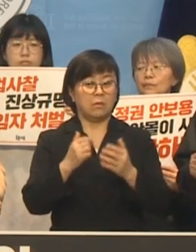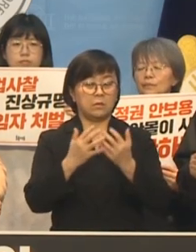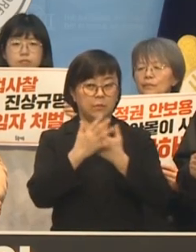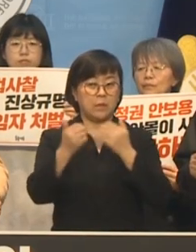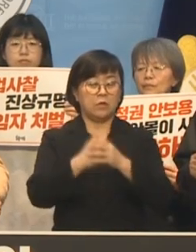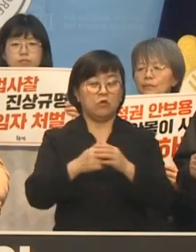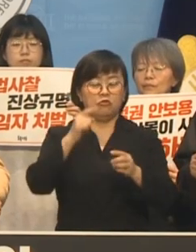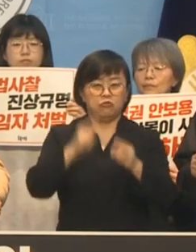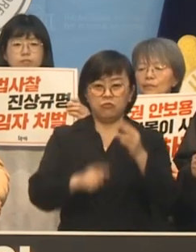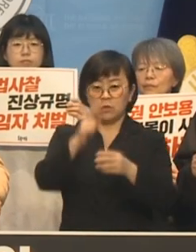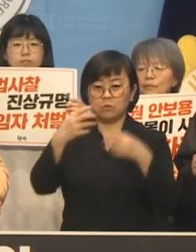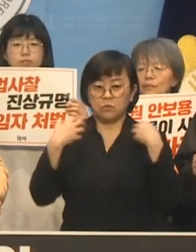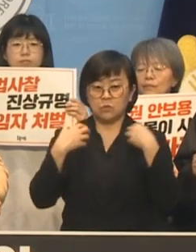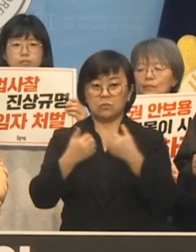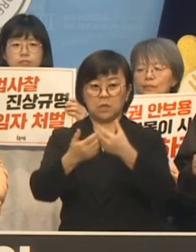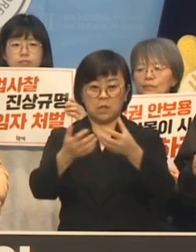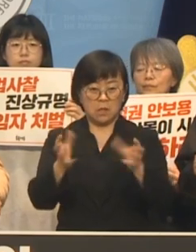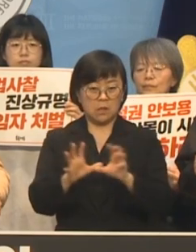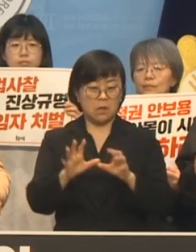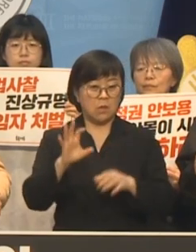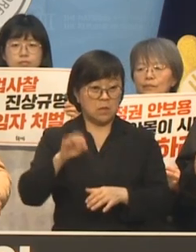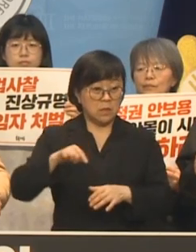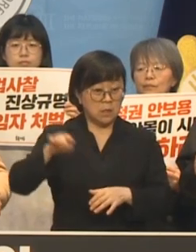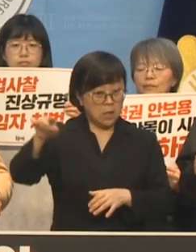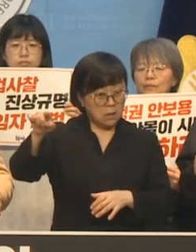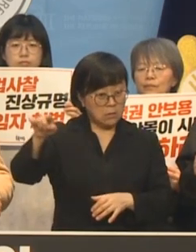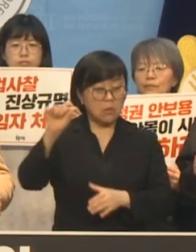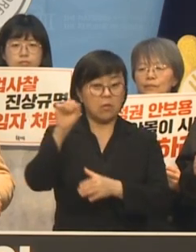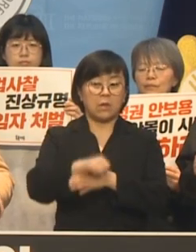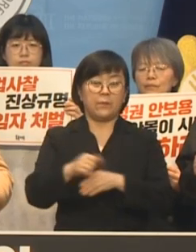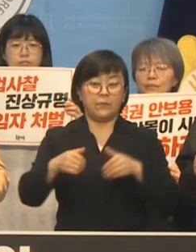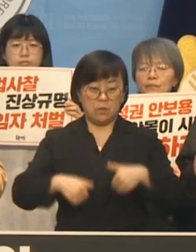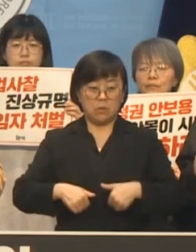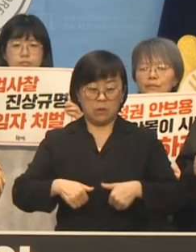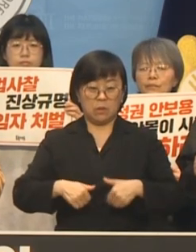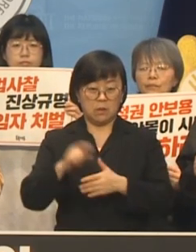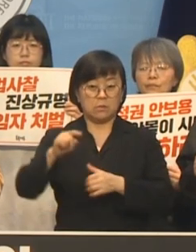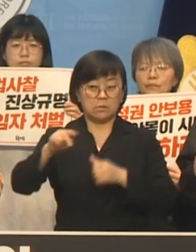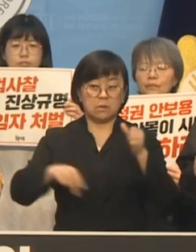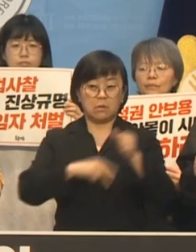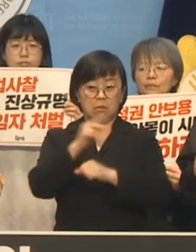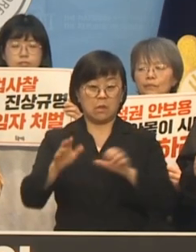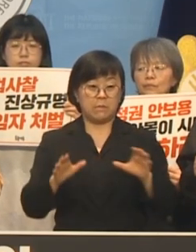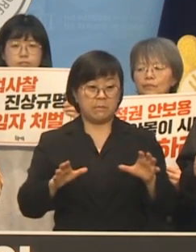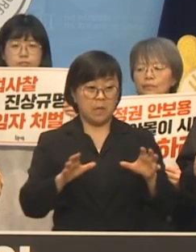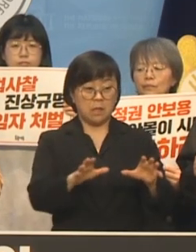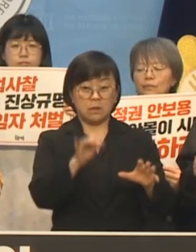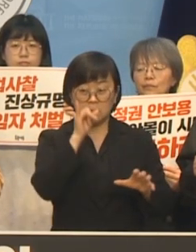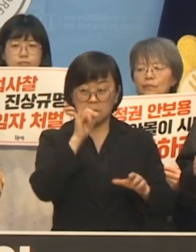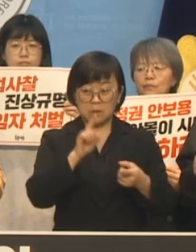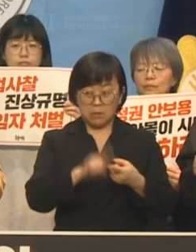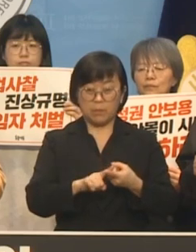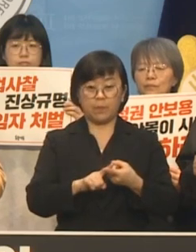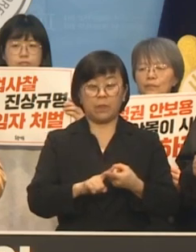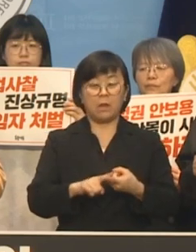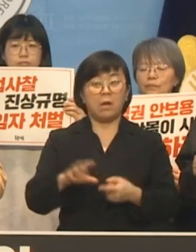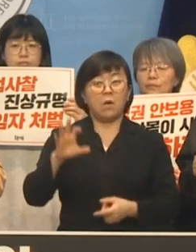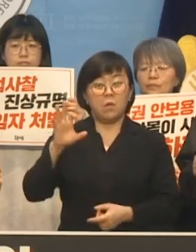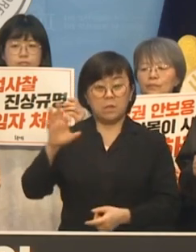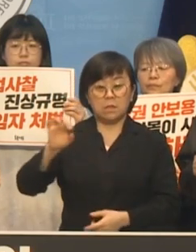윤석열 정권의 정부기관에 화장실 가는 것까지 허락받아야 되는 그런 사태로 몰리고 있는 게 아닌가.